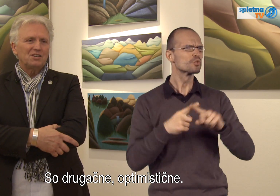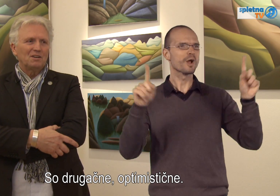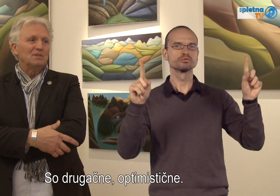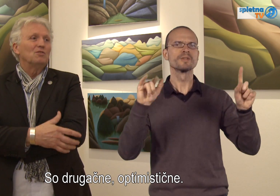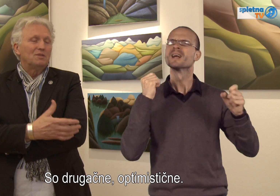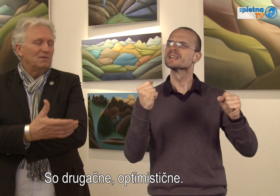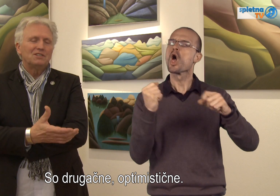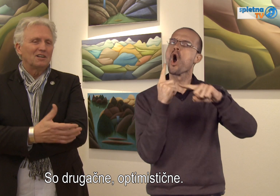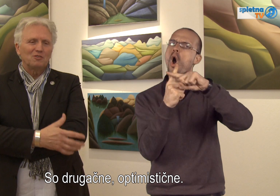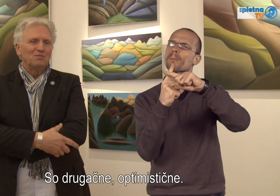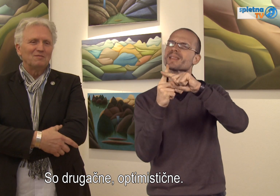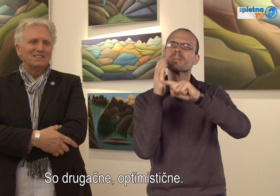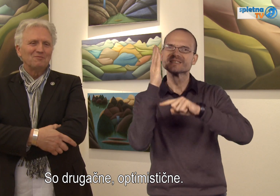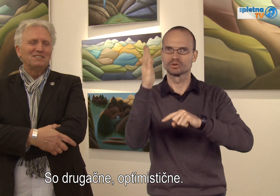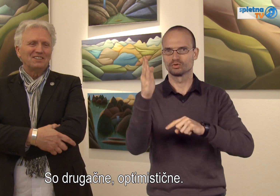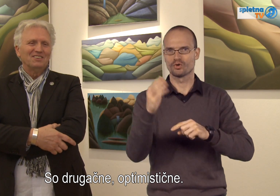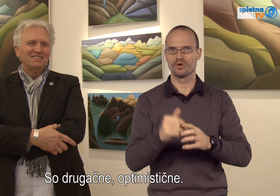drugačnih, optimistično, lahko povem z eno besedo.